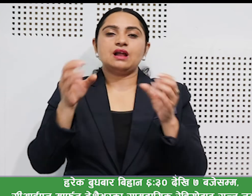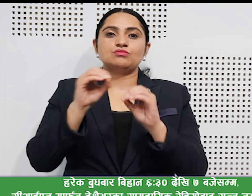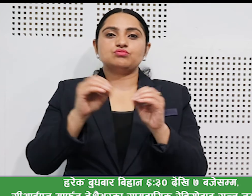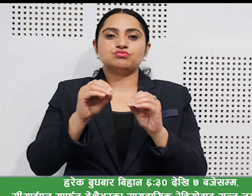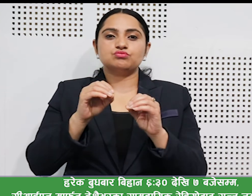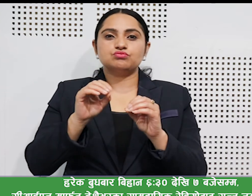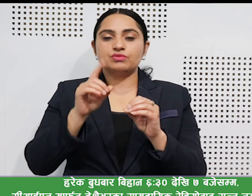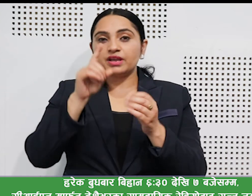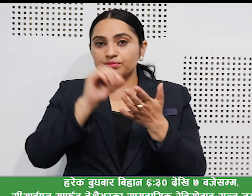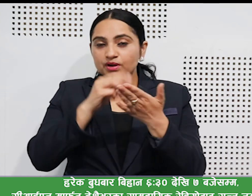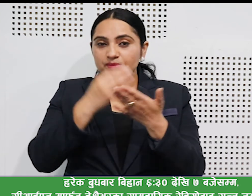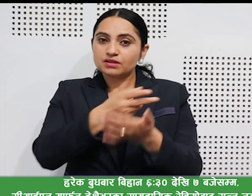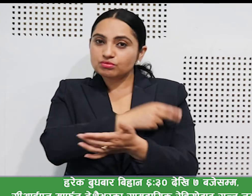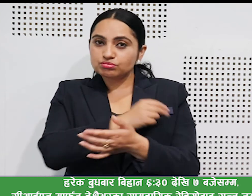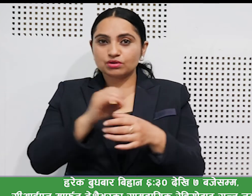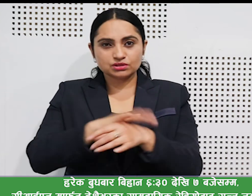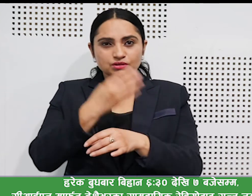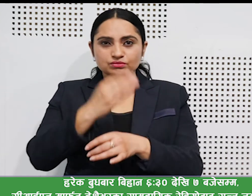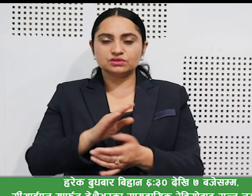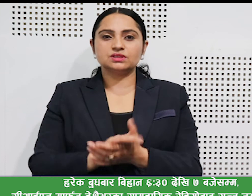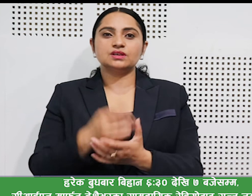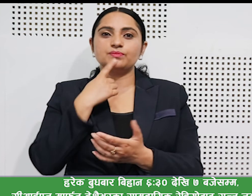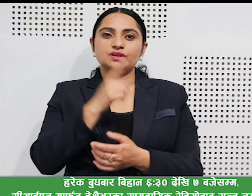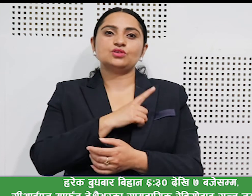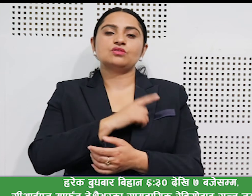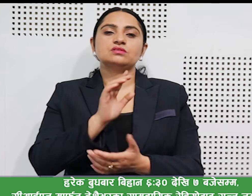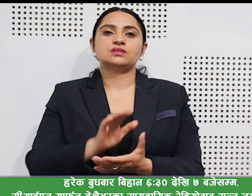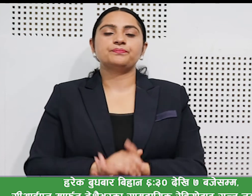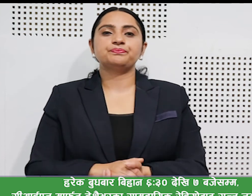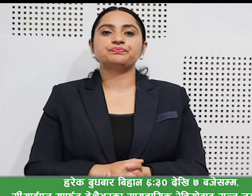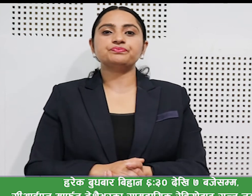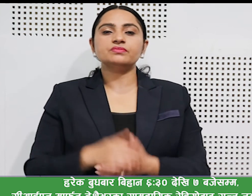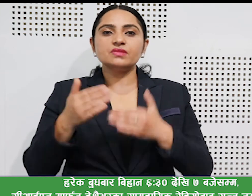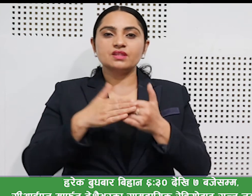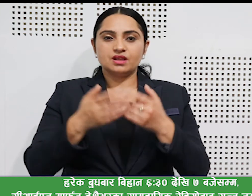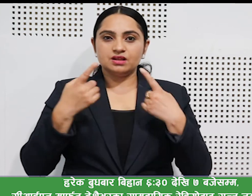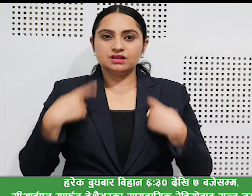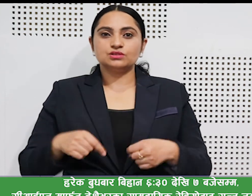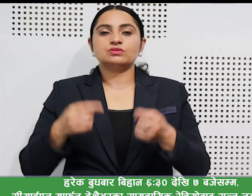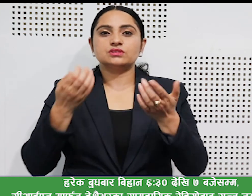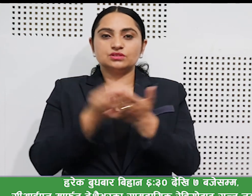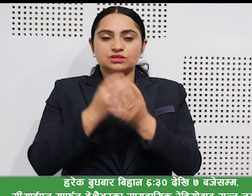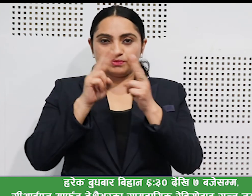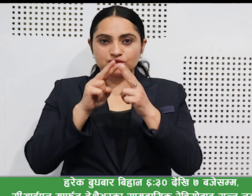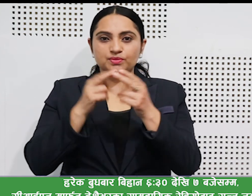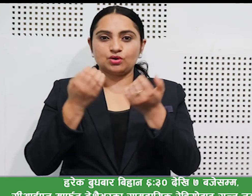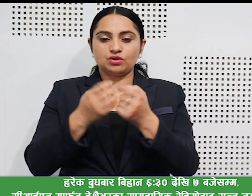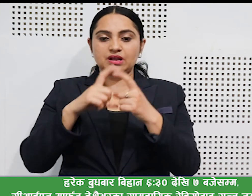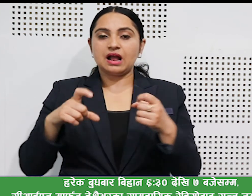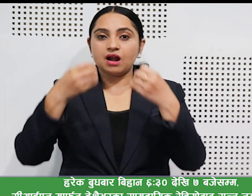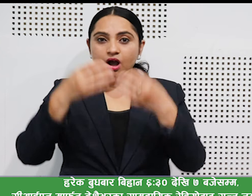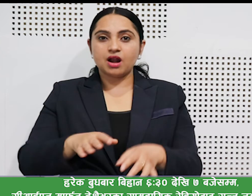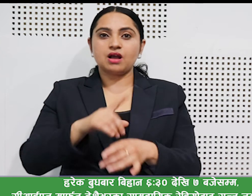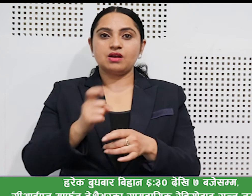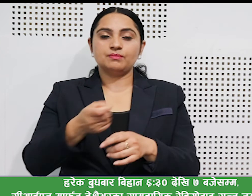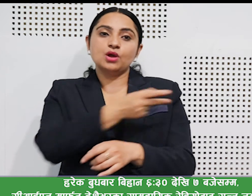गर्छ कि त्यो एउटा मात्र त दुध नपुगेकोले भन्ने चाहिँ डर चाहिँ लागि नै रहेछ। उहाँले नजिकैको स्वास्थ्य संस्थामा सम्पर्क राख्ने। हामीले कार्ड हराएको लागि पनि उहाँले